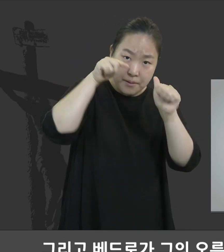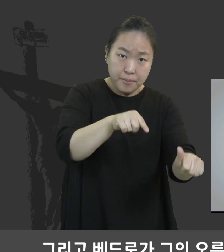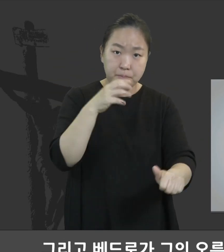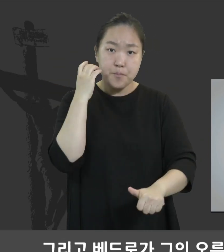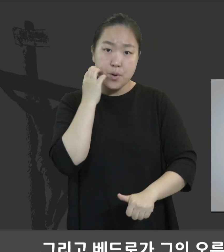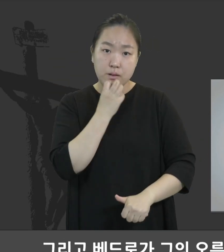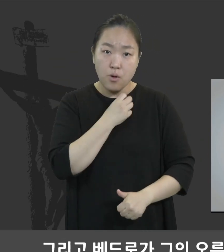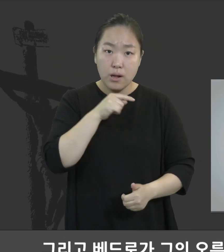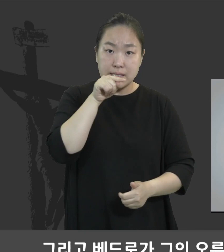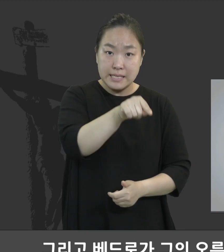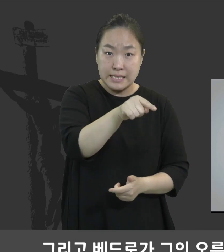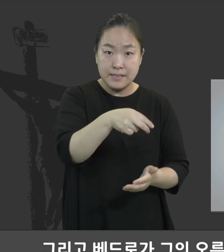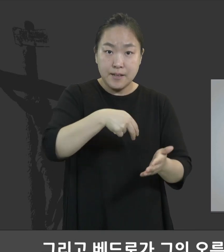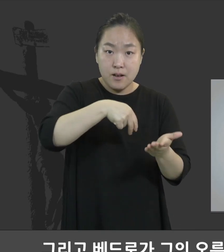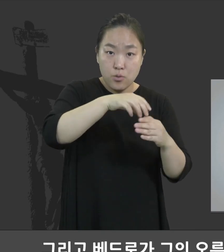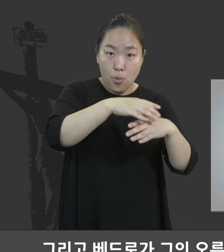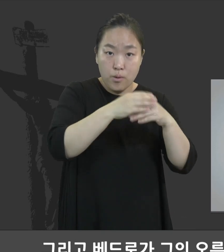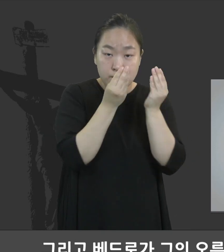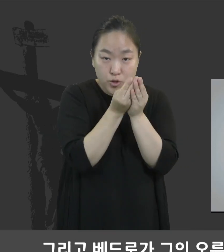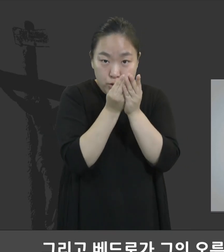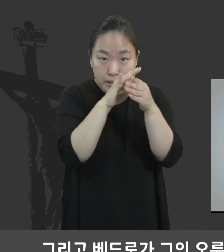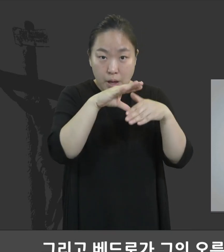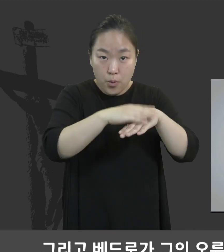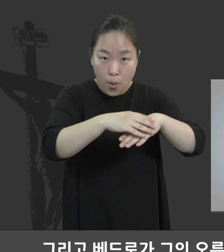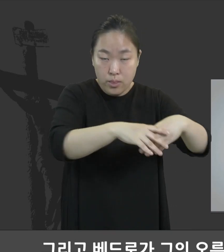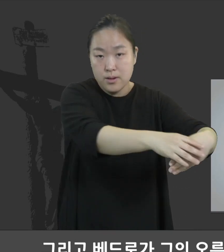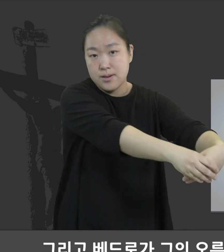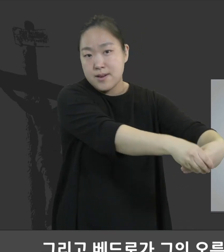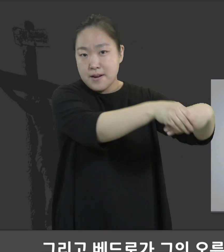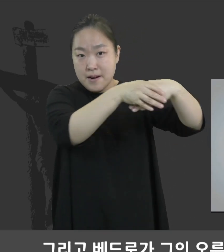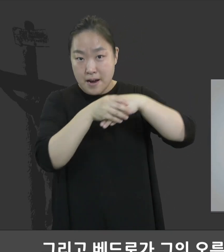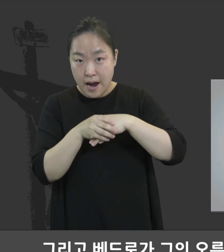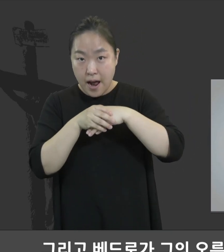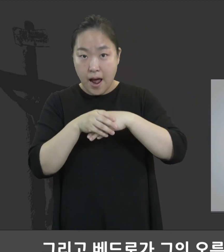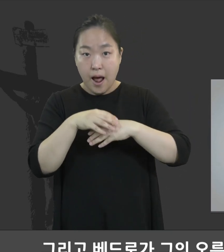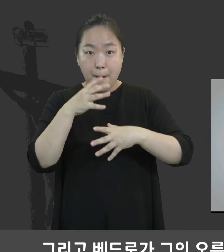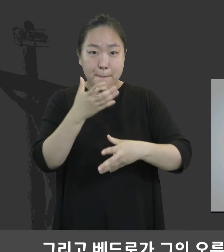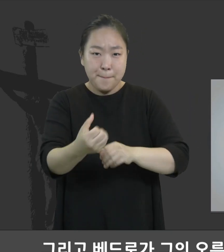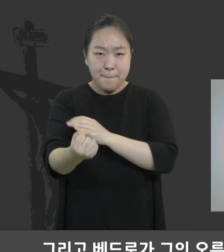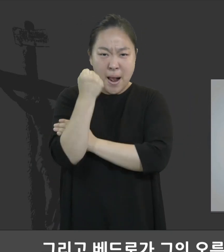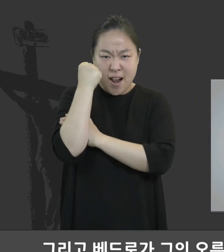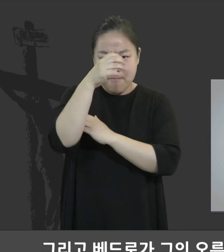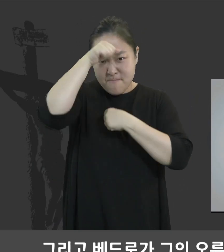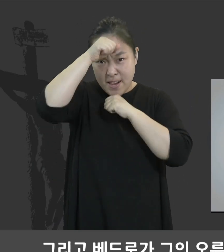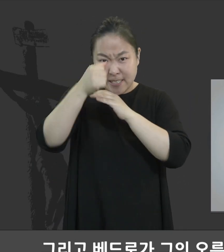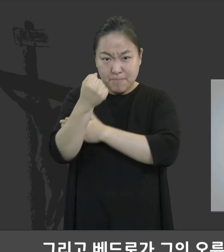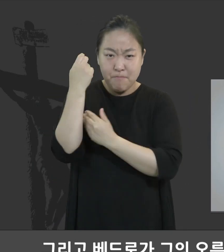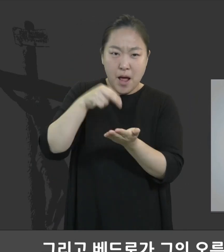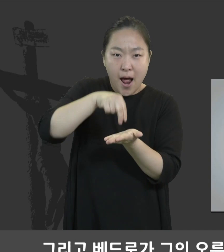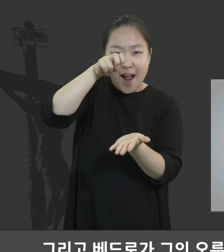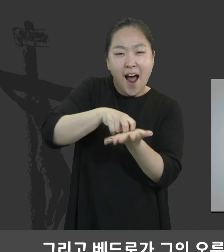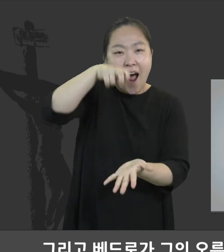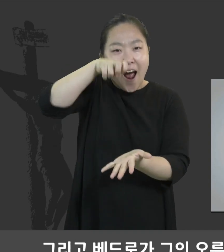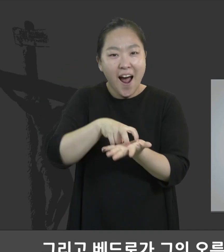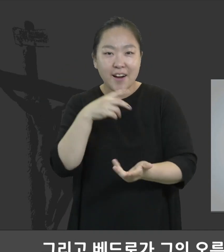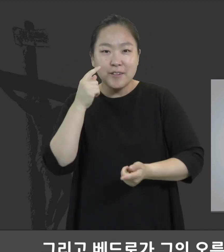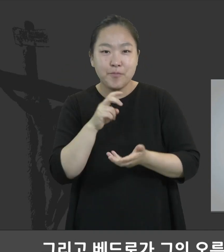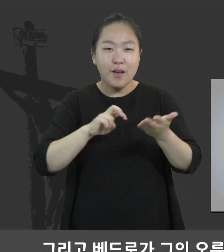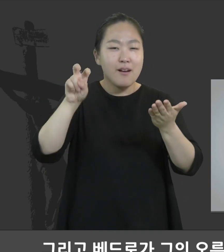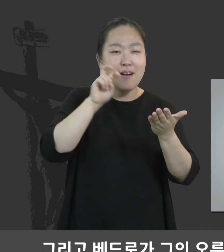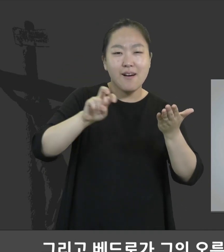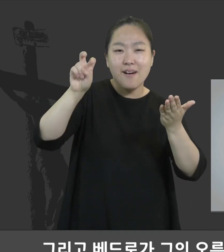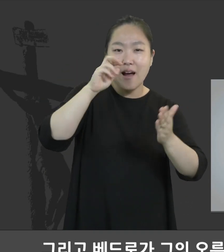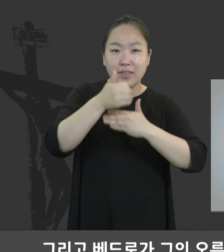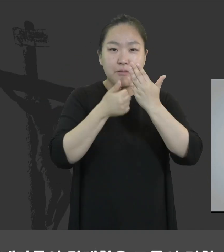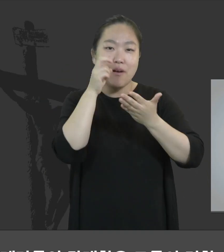그리고 베드로가 그의 오른손을 잡아 일으키자 그는 발에 힘이 생겨 걷고 뛰며 하나님을